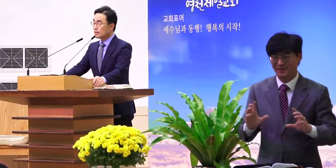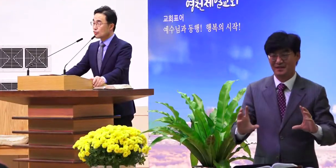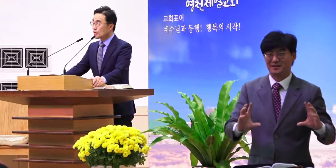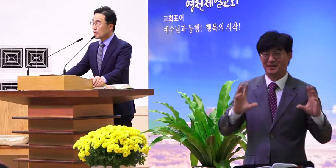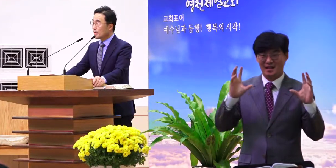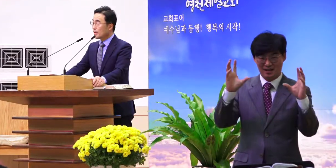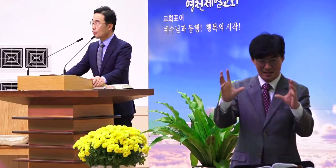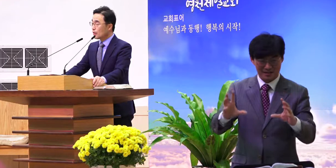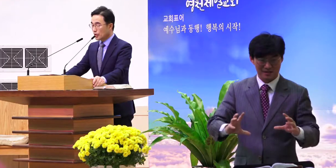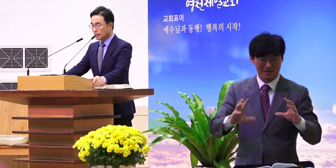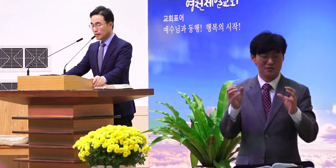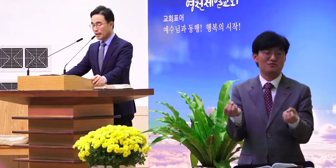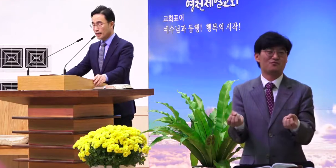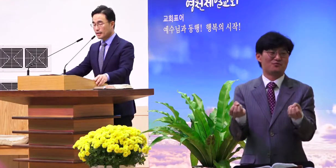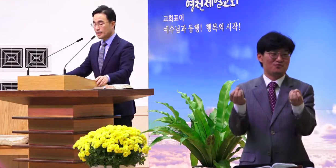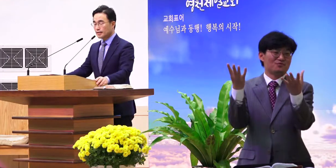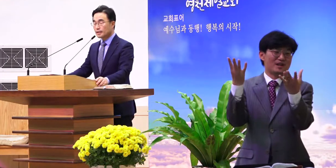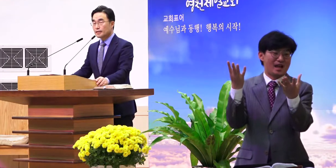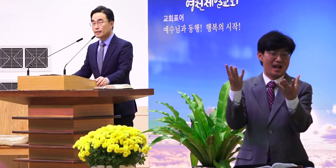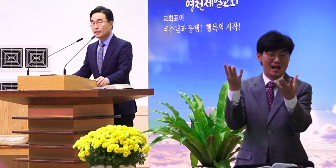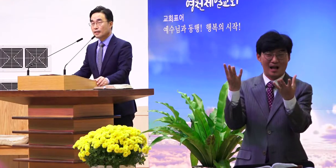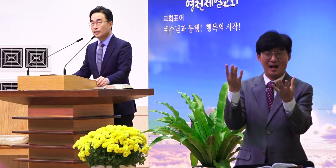세계적인 축제가 되어버렸는데